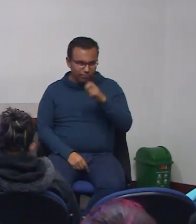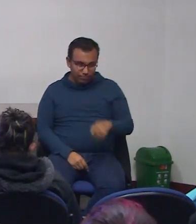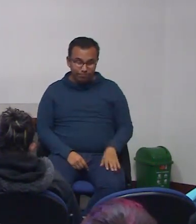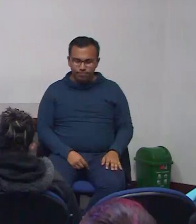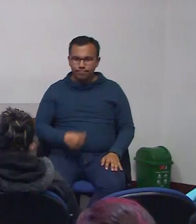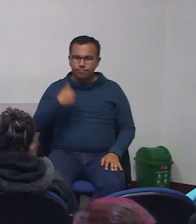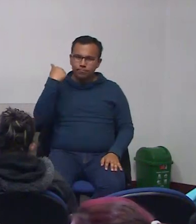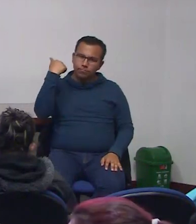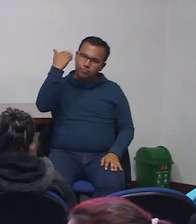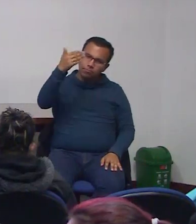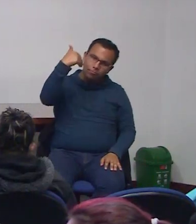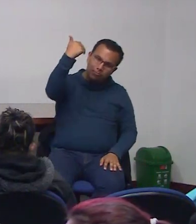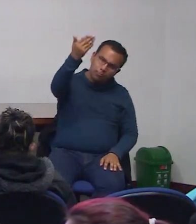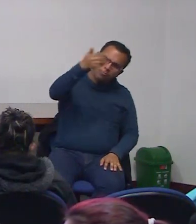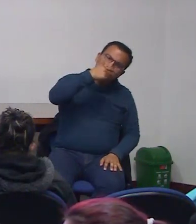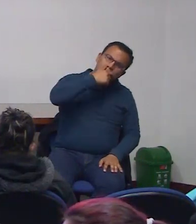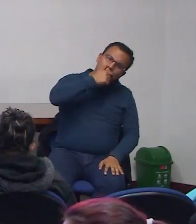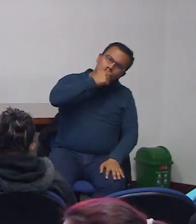dime